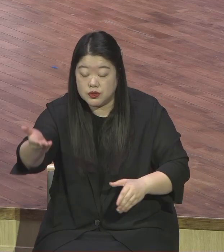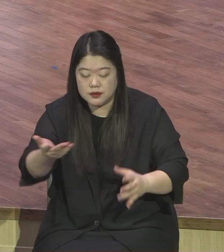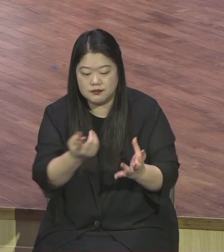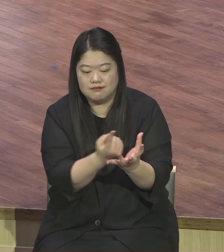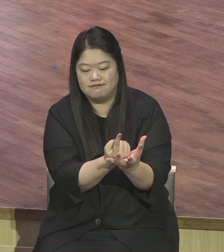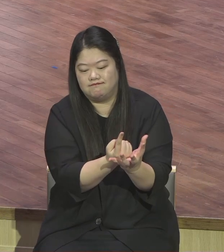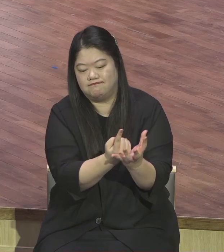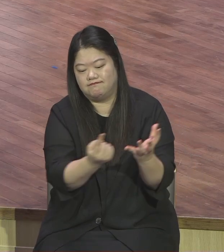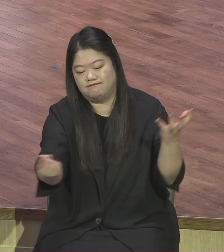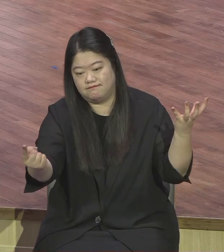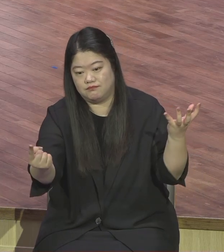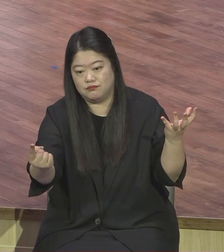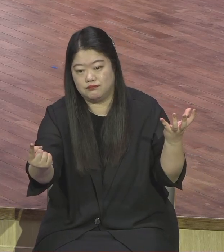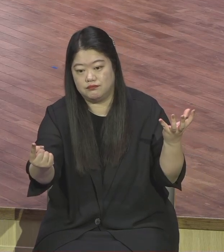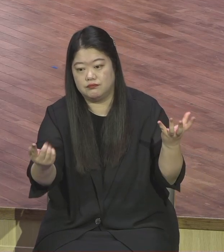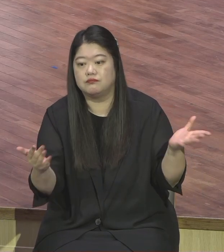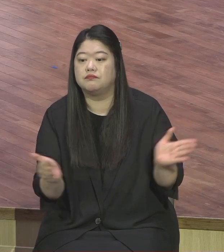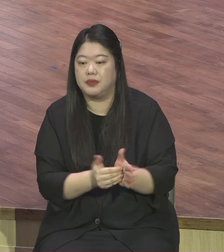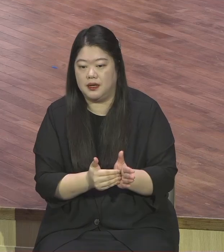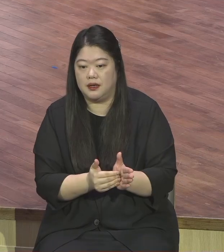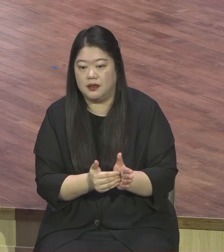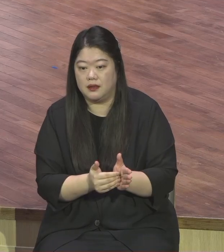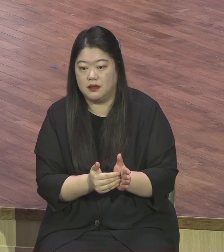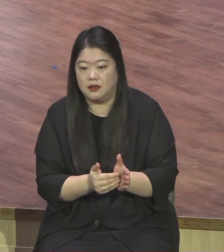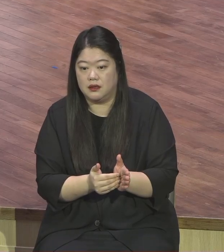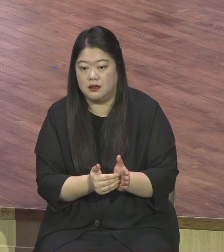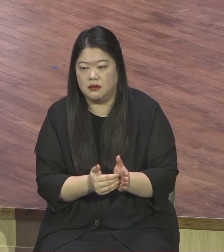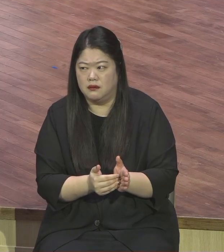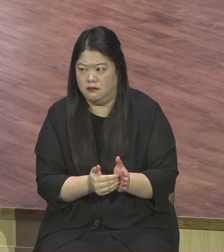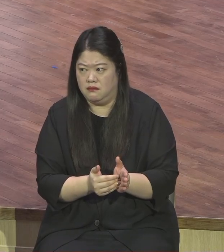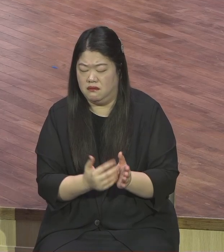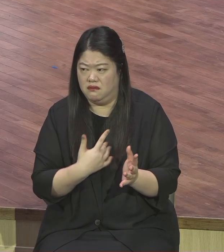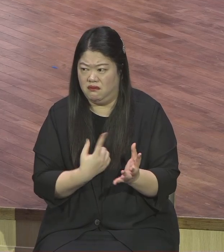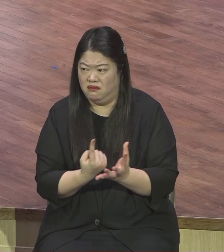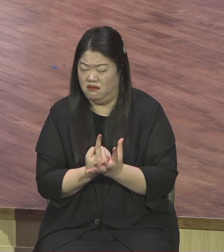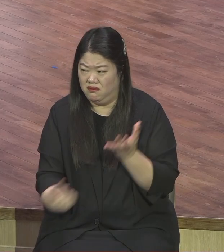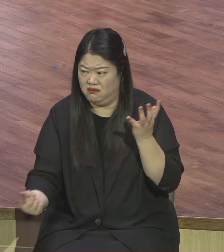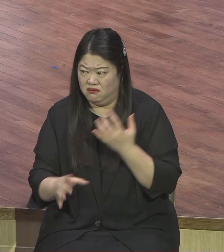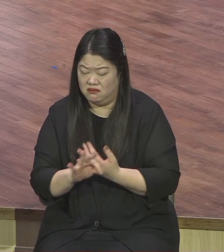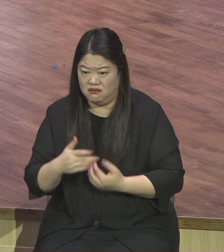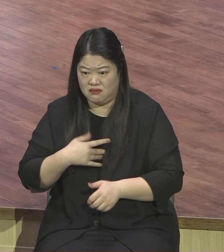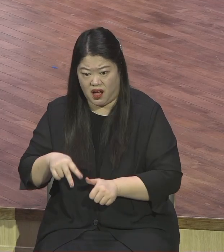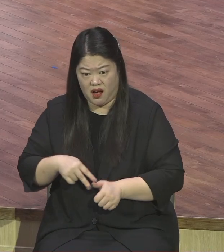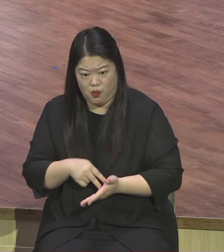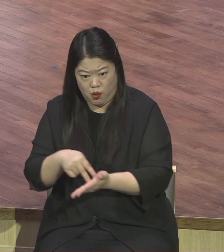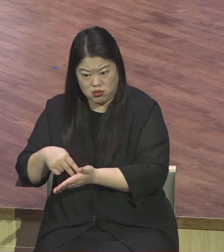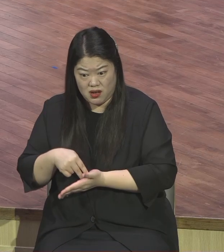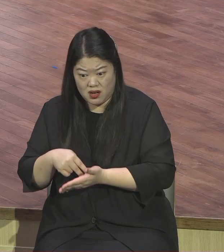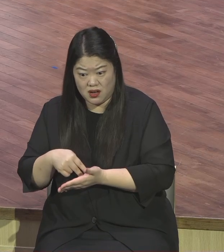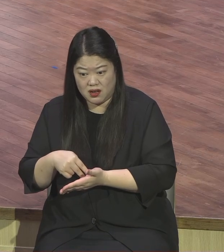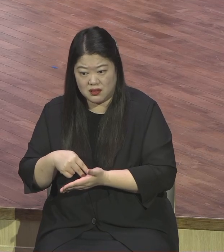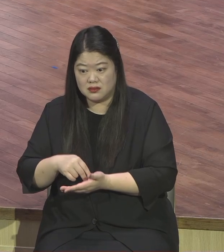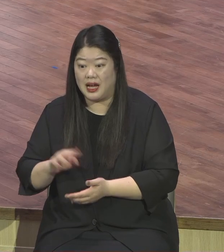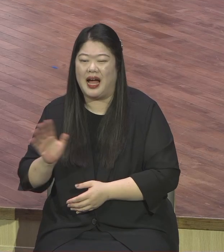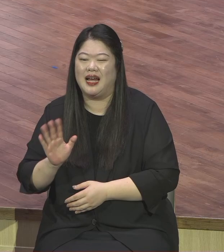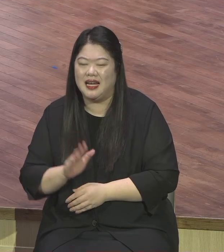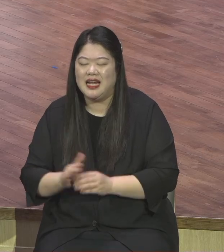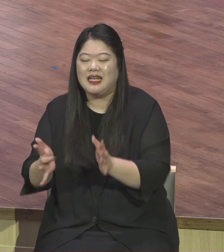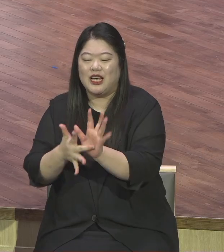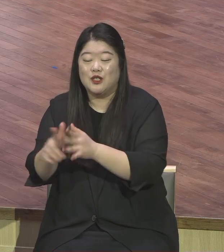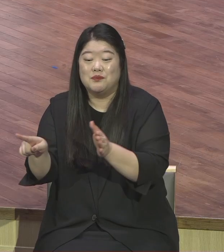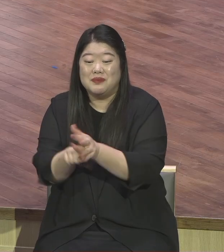세상 사람들하고 어울려지지 않잖아요. 전에는 구원받기 전에는 잘 어울렸지. 맨날 술 마시고 맨날